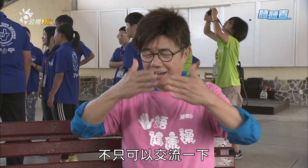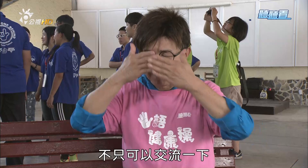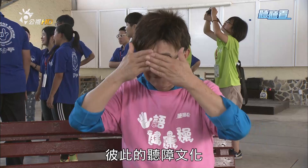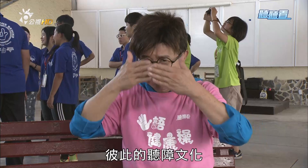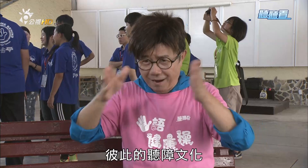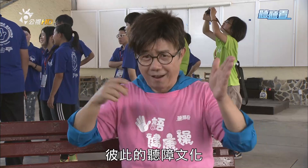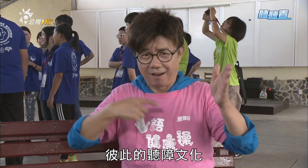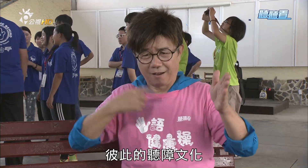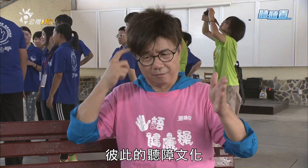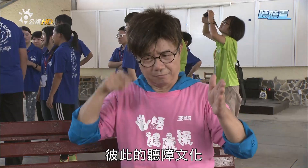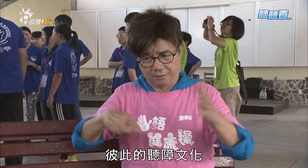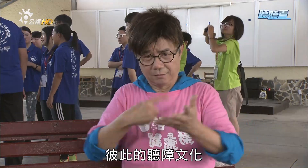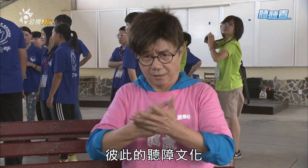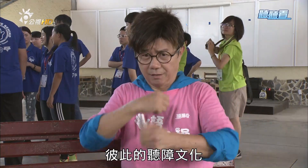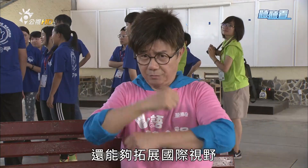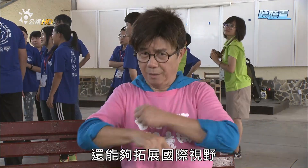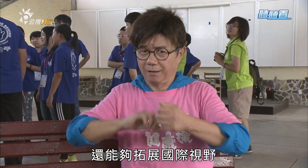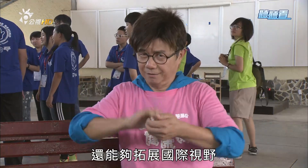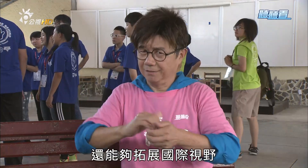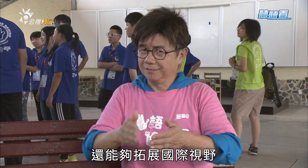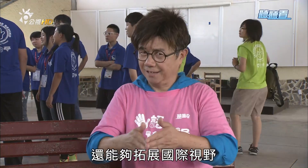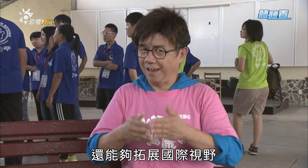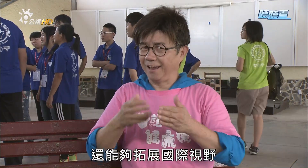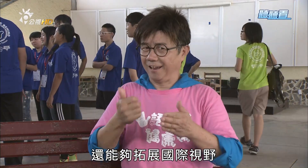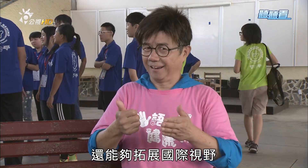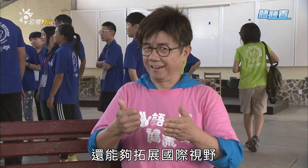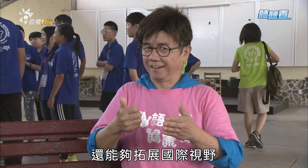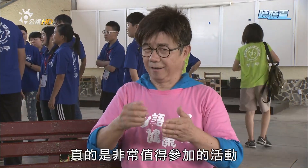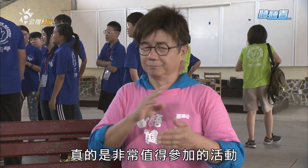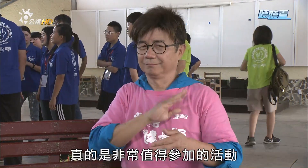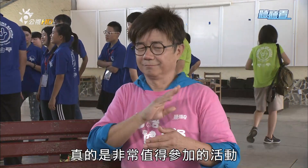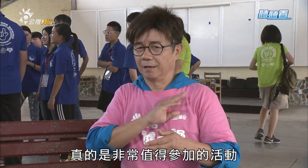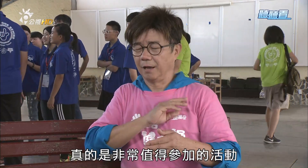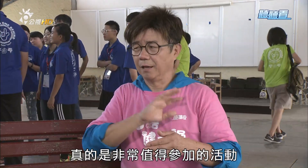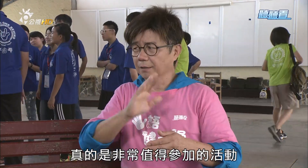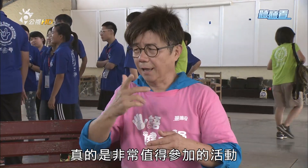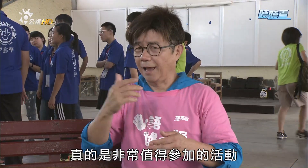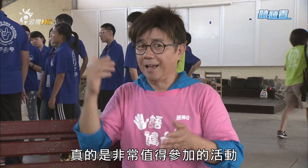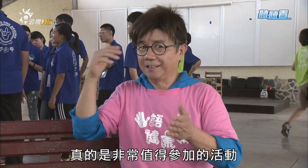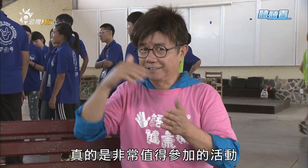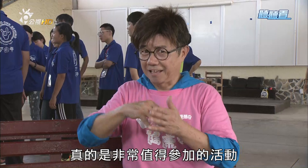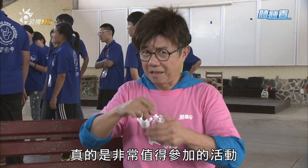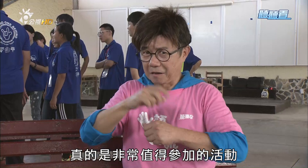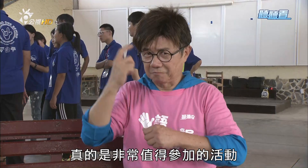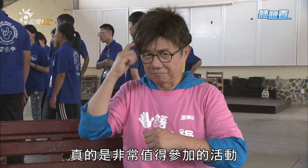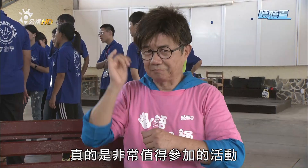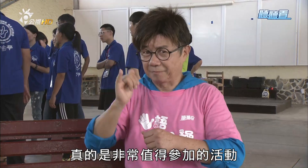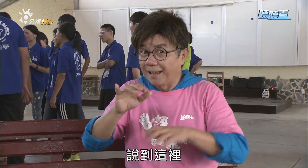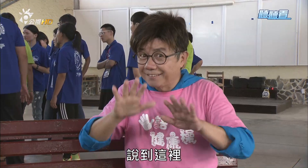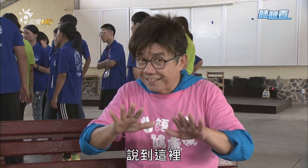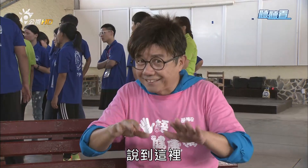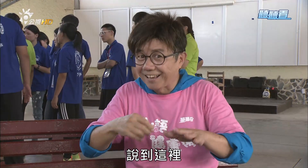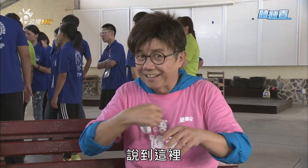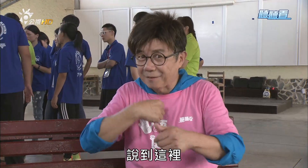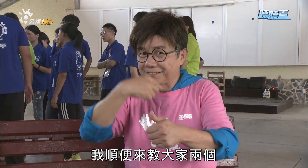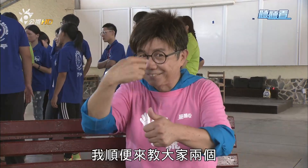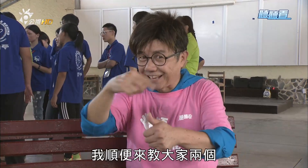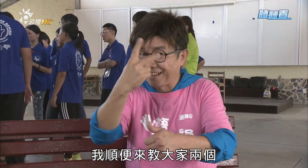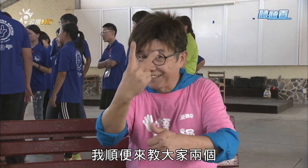流一下彼此的听障文化，还能够拓展国际视野，真的是非常值得参加的活动呢。说到这里啊，我顺便来教